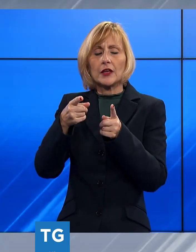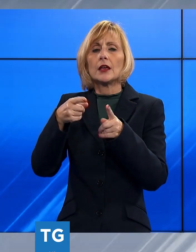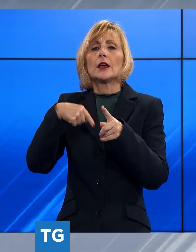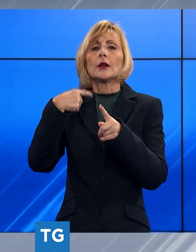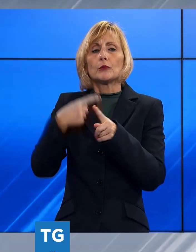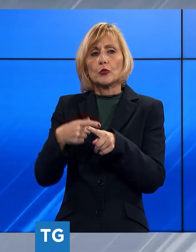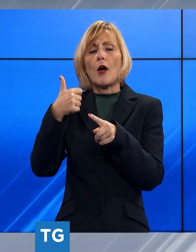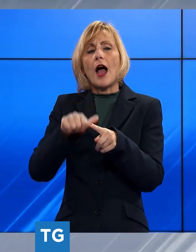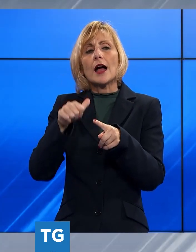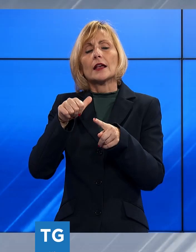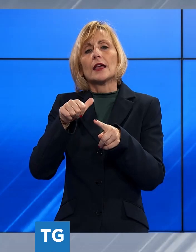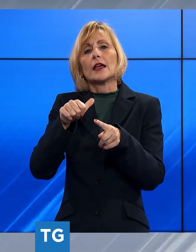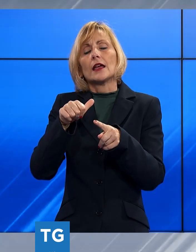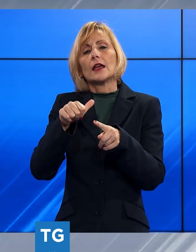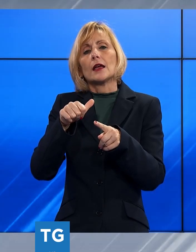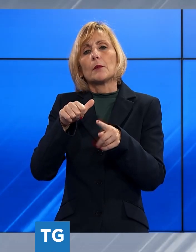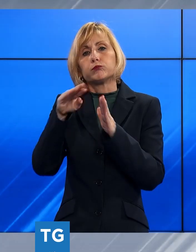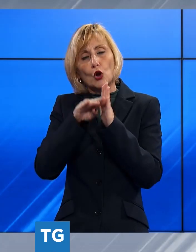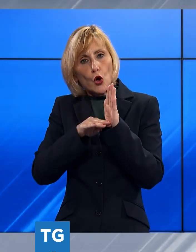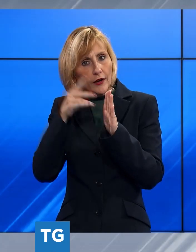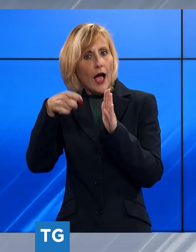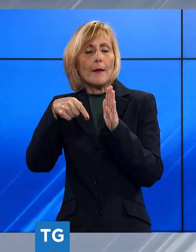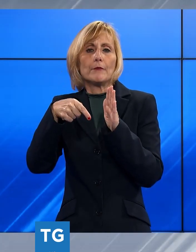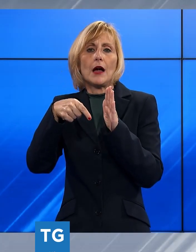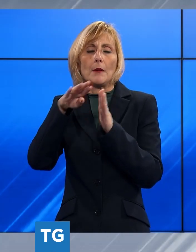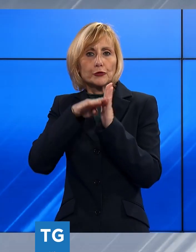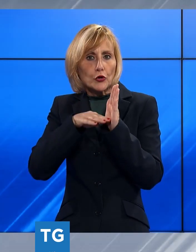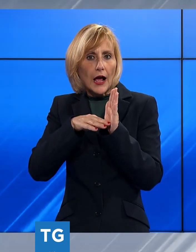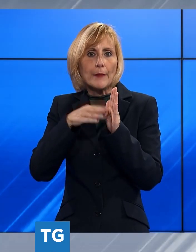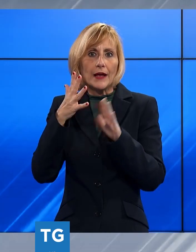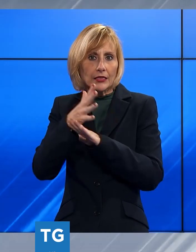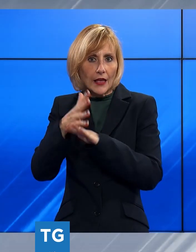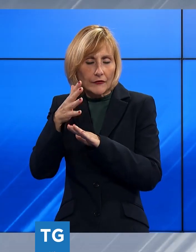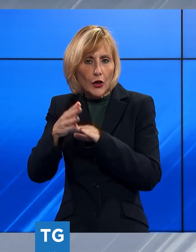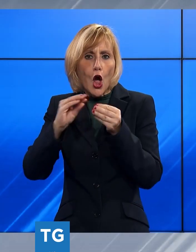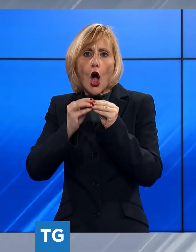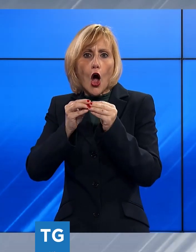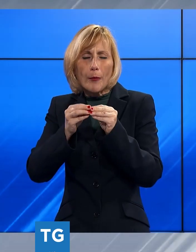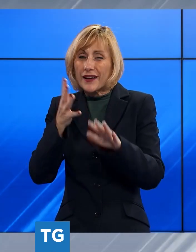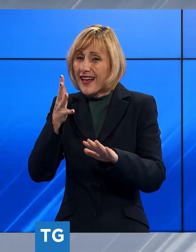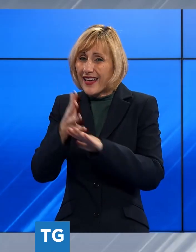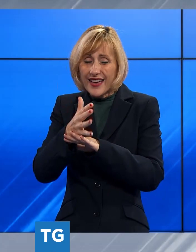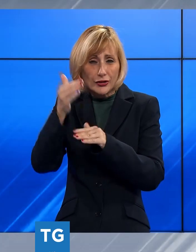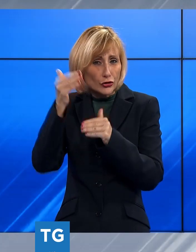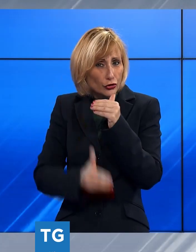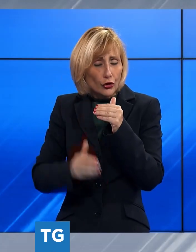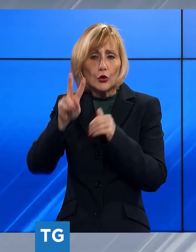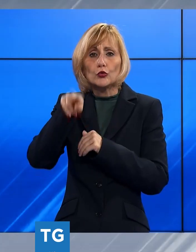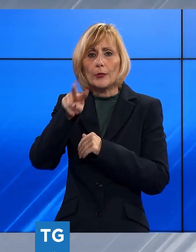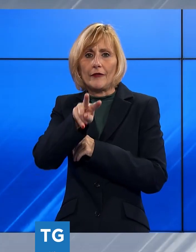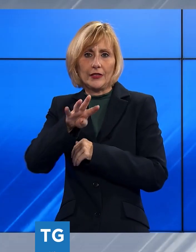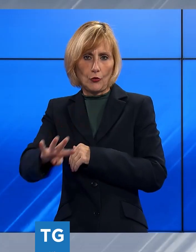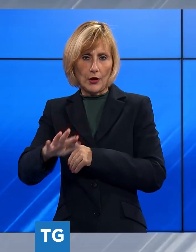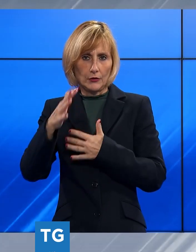Da una parte rispetto il cronoprogramma ma soprattutto avere l'opera realizzata entro il 2024